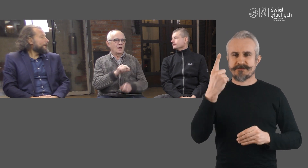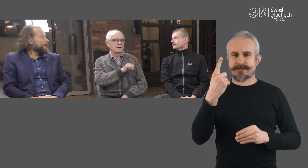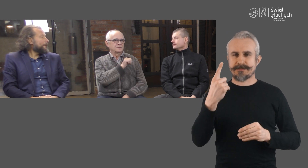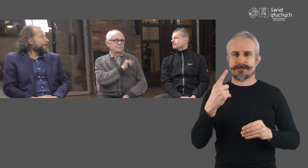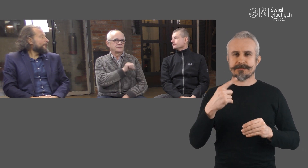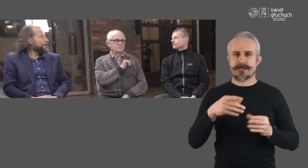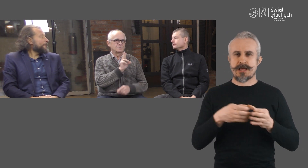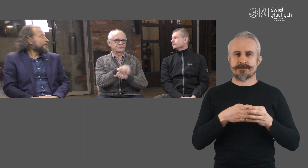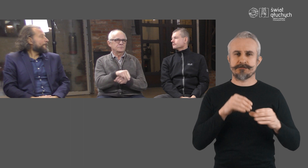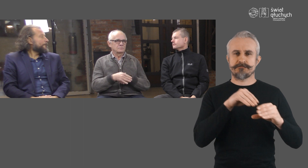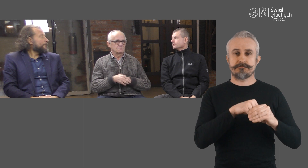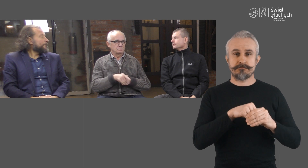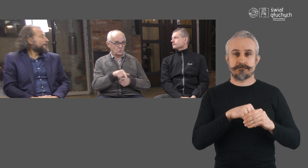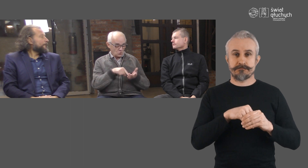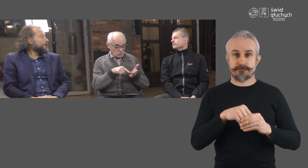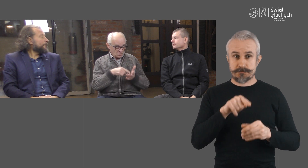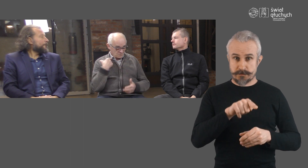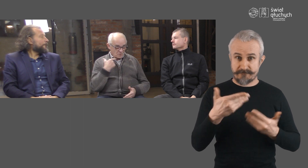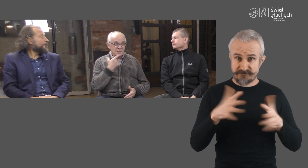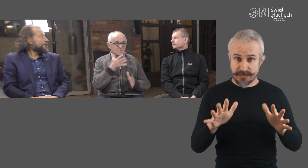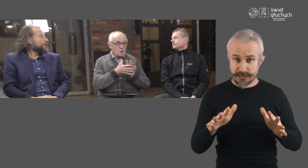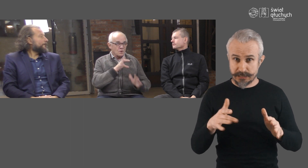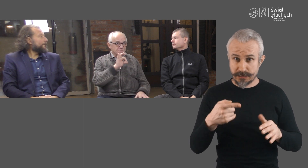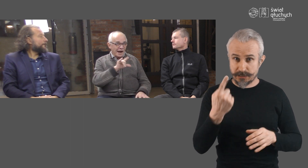Na przykład w szkole w pierwszej klasie